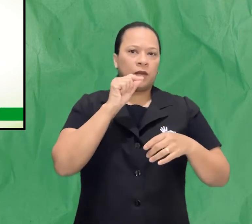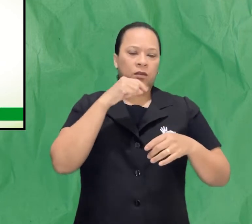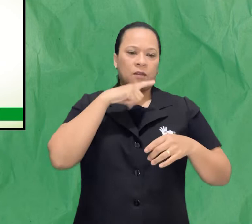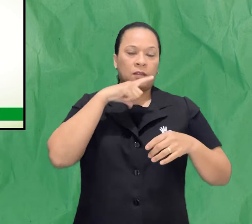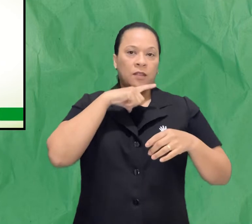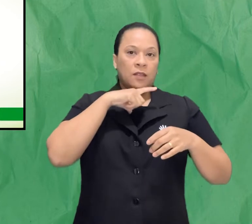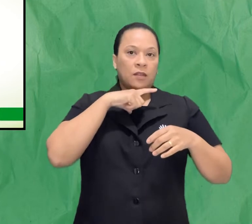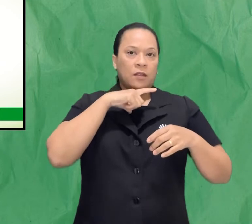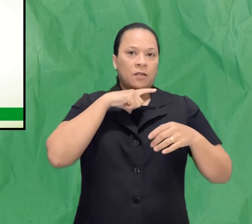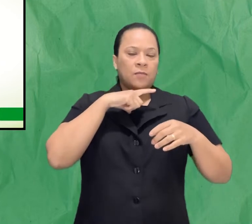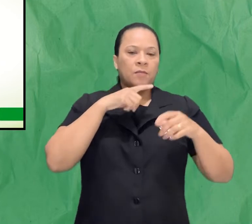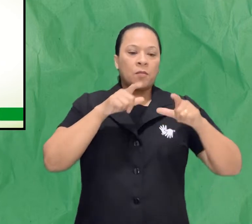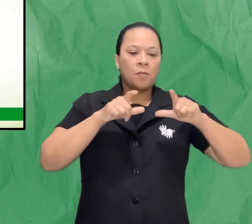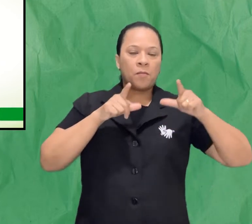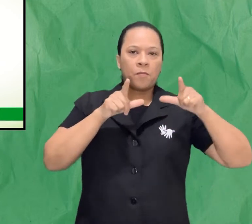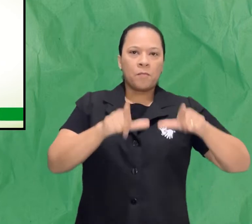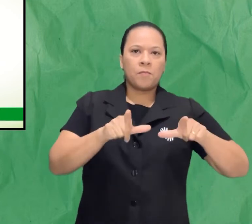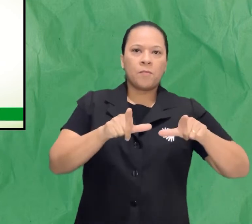essa placa-mãe